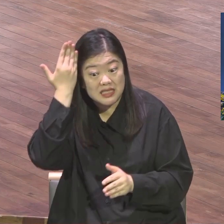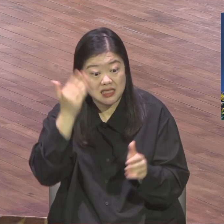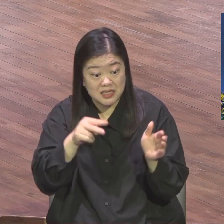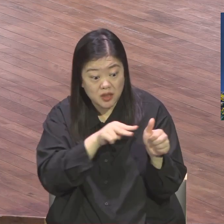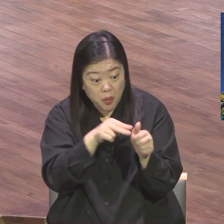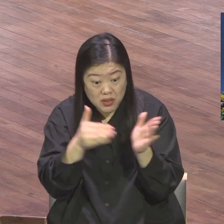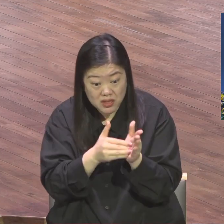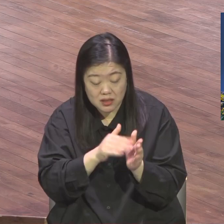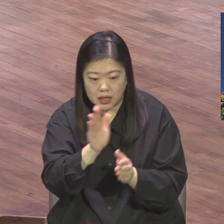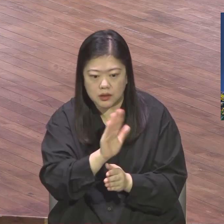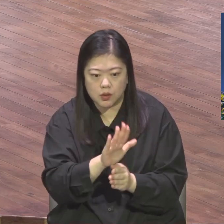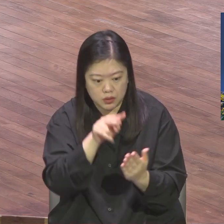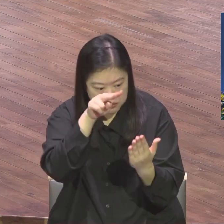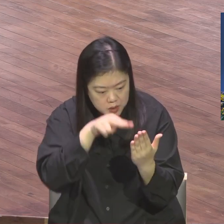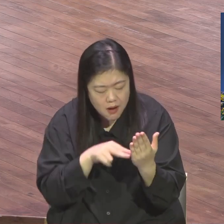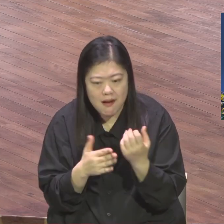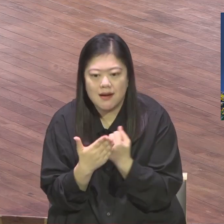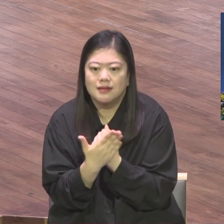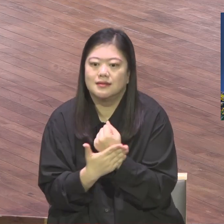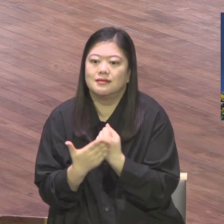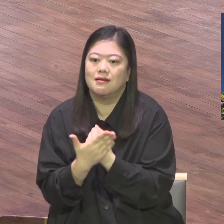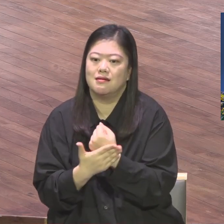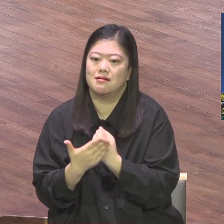제자가 우연히